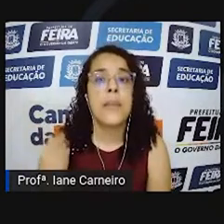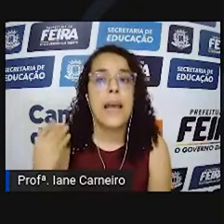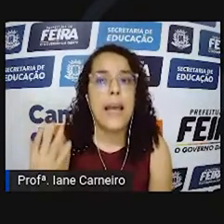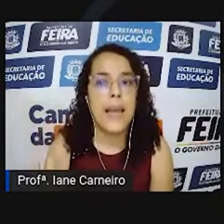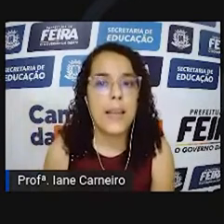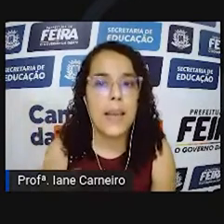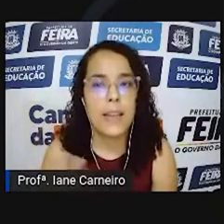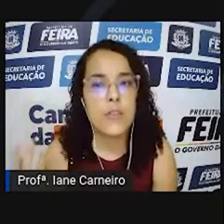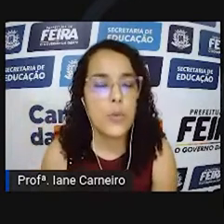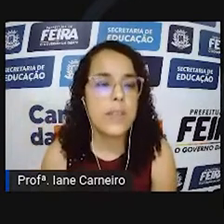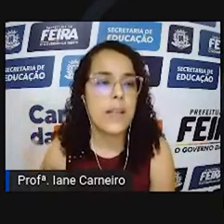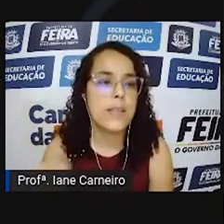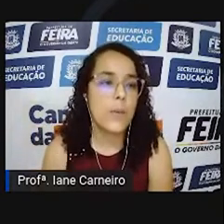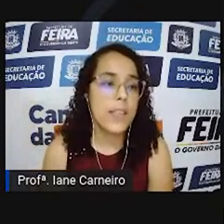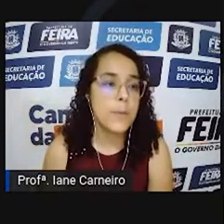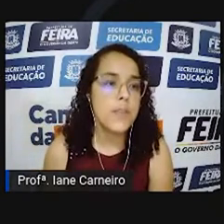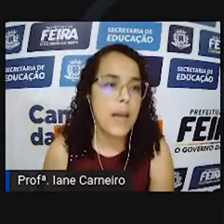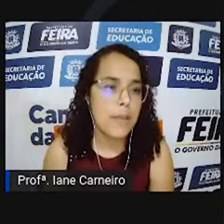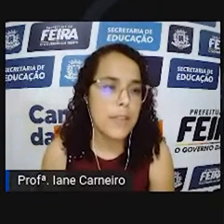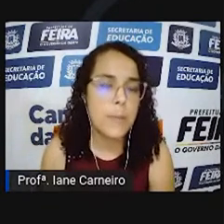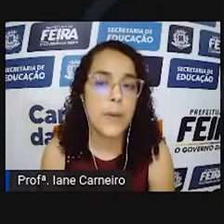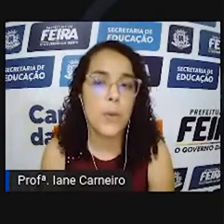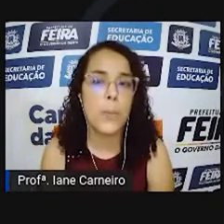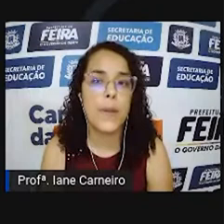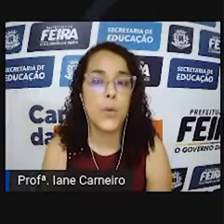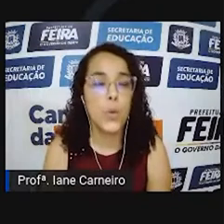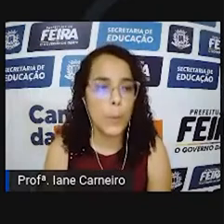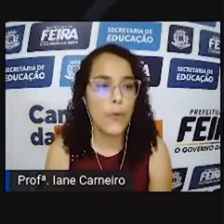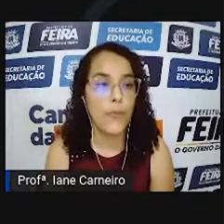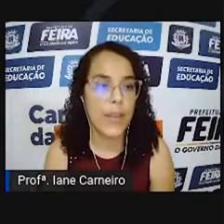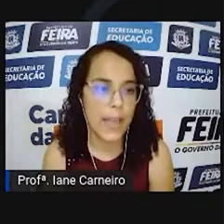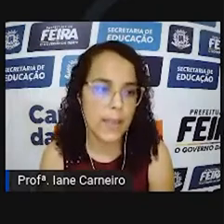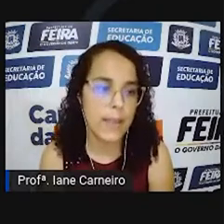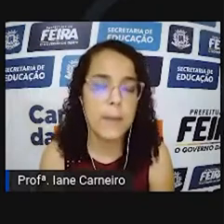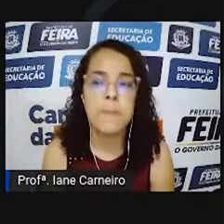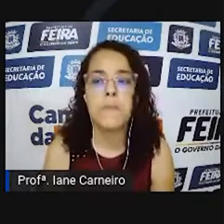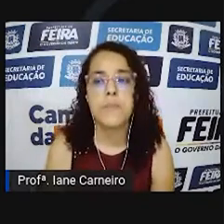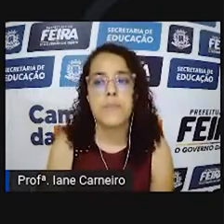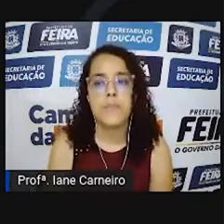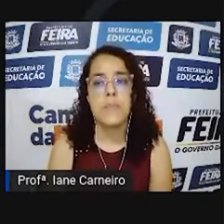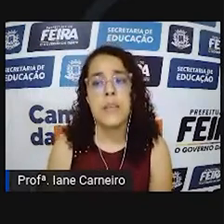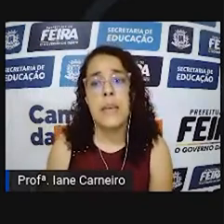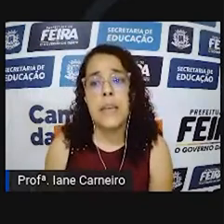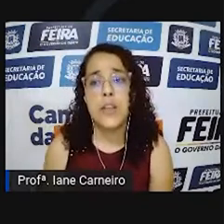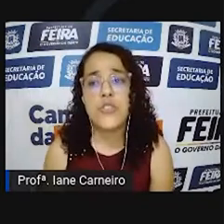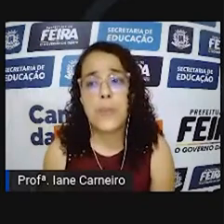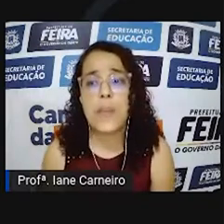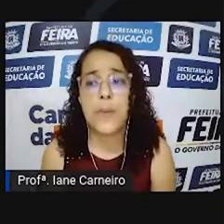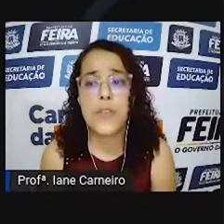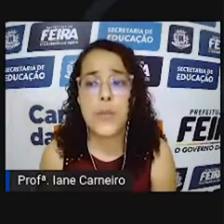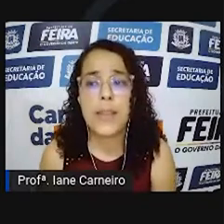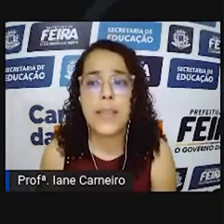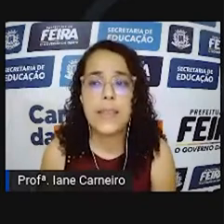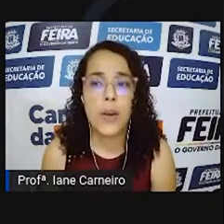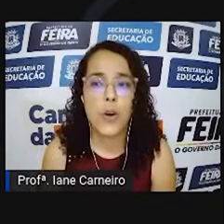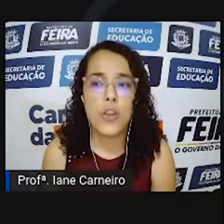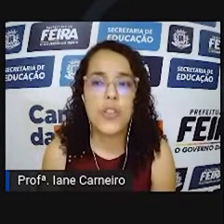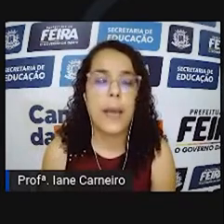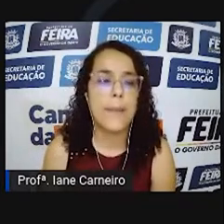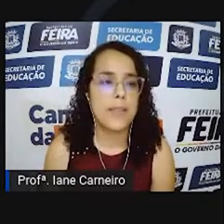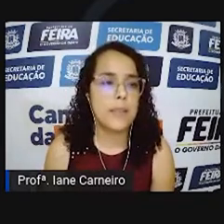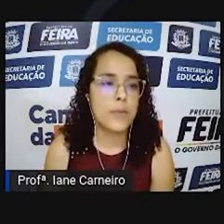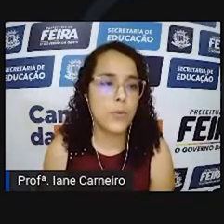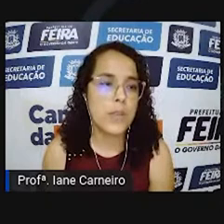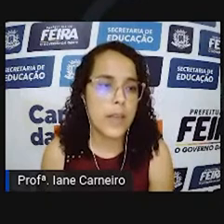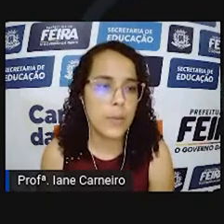EJA, elas duas são responsáveis pelo grupo Freire, né? Nós temos a professora Adriana